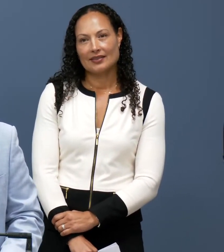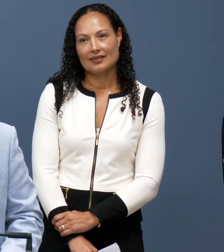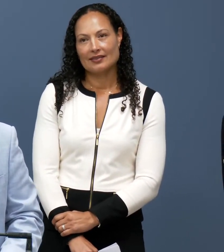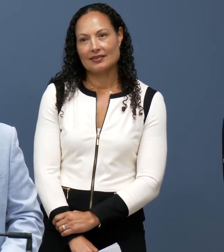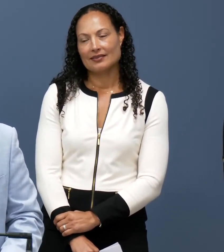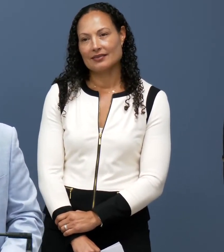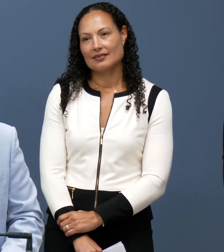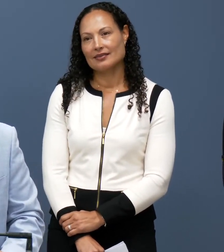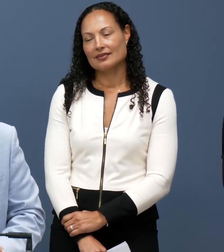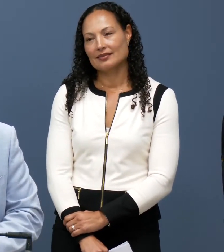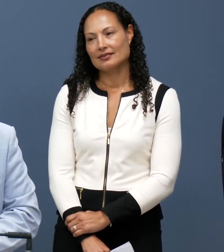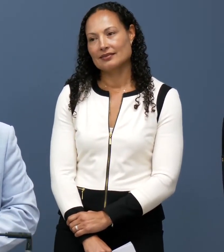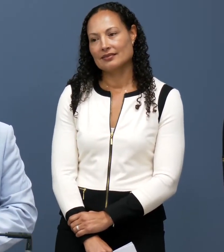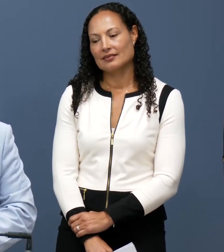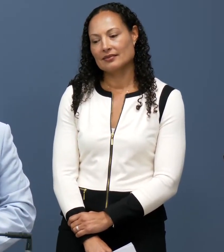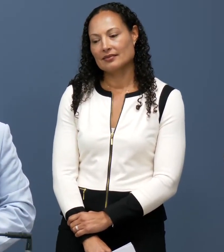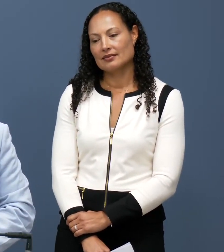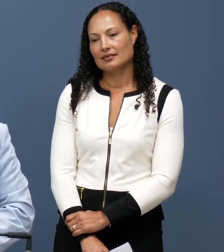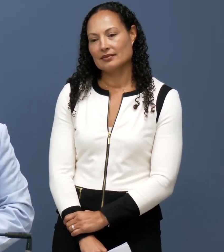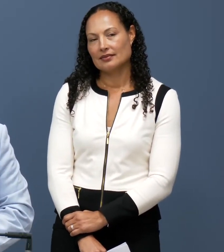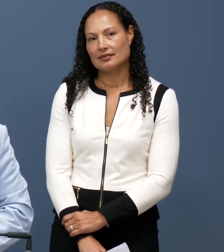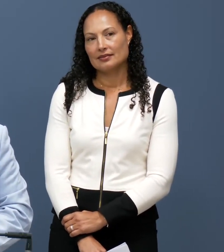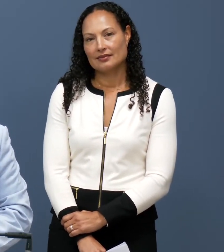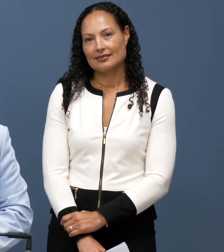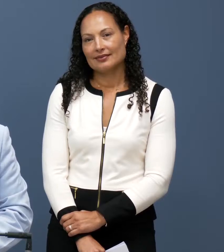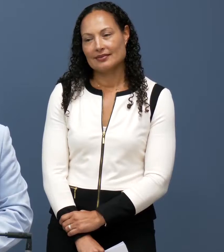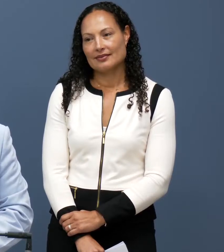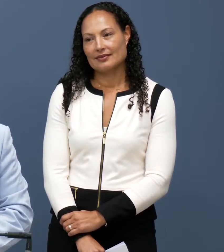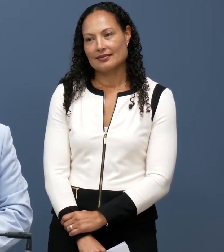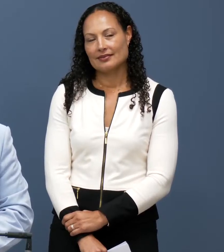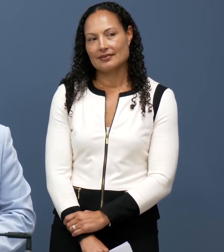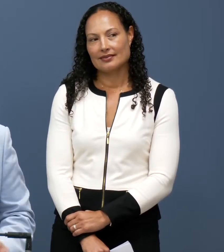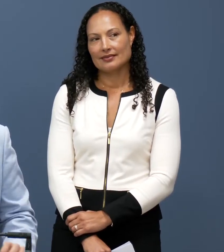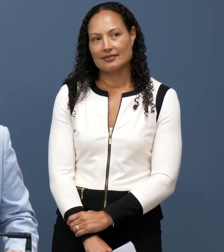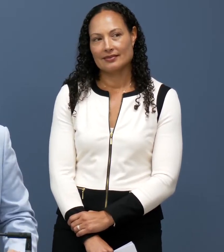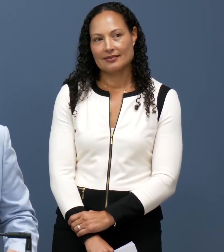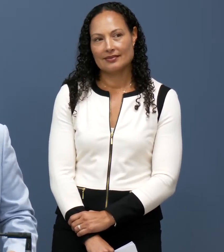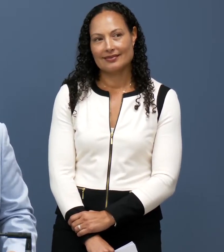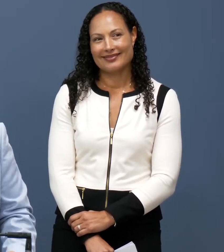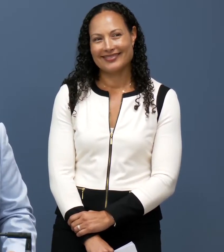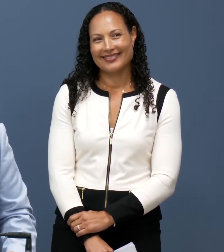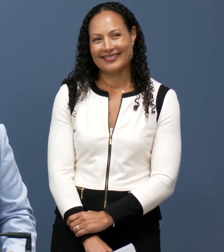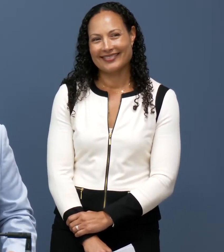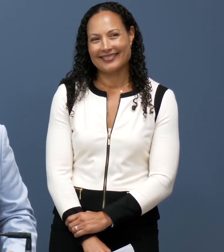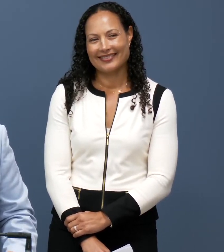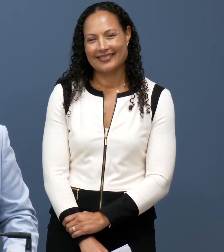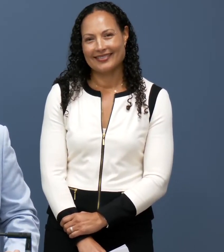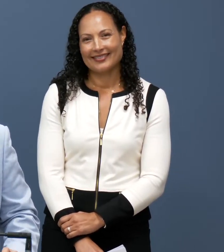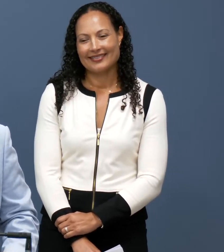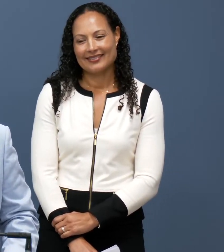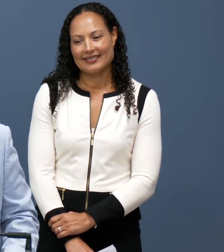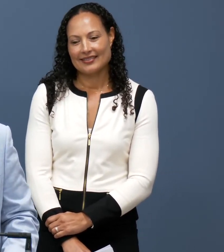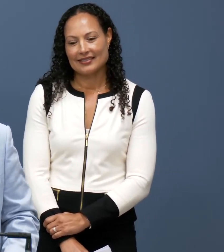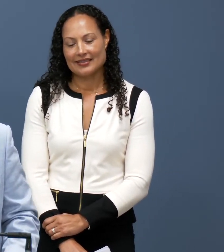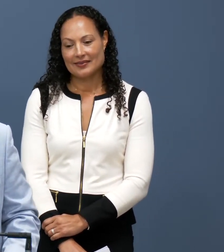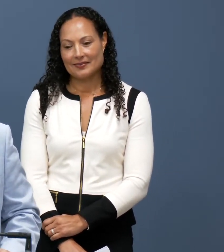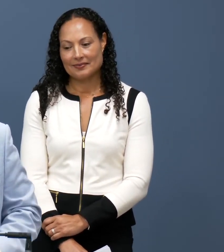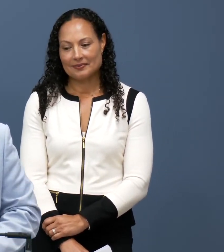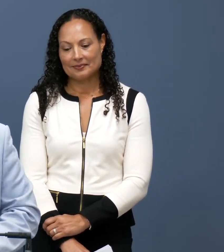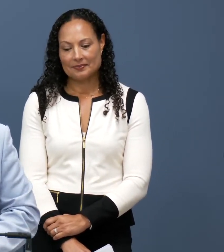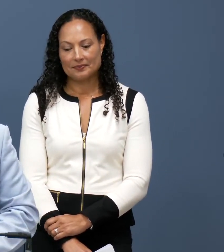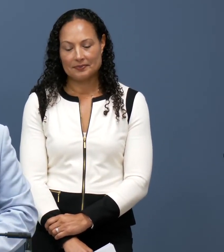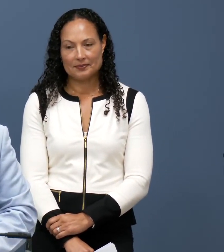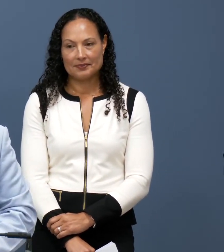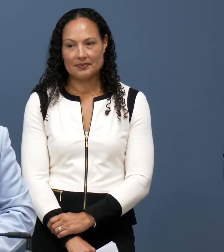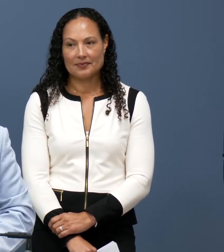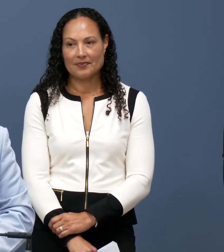អគារលំនៅឋានដែលជាអគារអាជ្ញាធរលំនៅឋានដែលប៉ះចំថ្ងៃទី2នៃសប្តាហ៍ប្រពៃការច្នៃប្រឌិតនិងការបង្